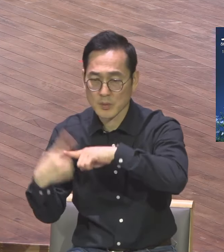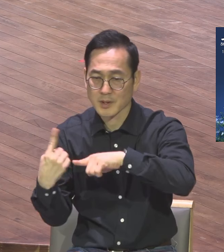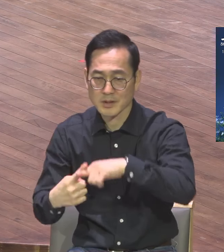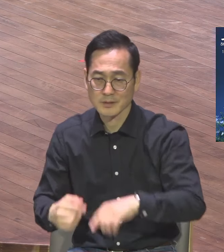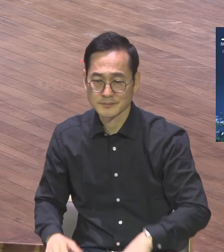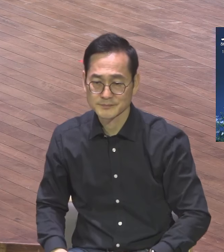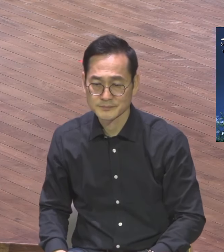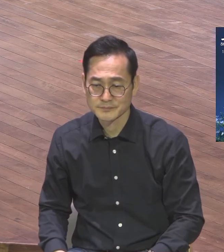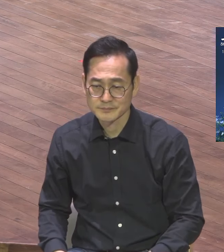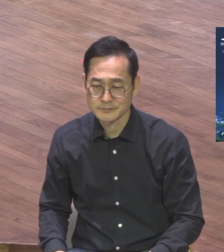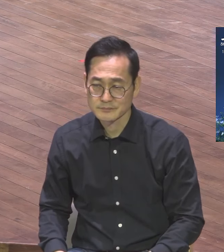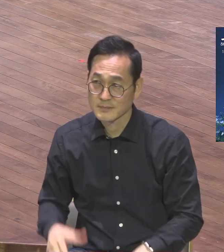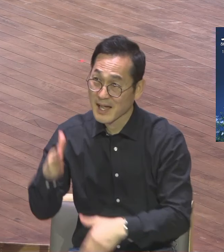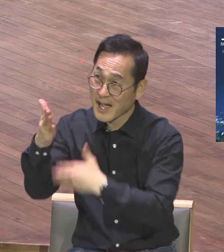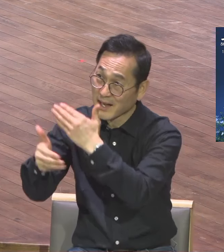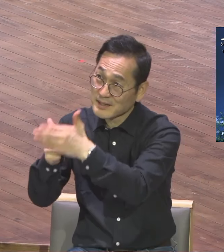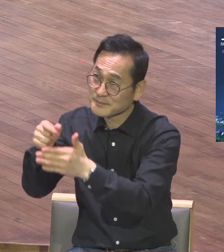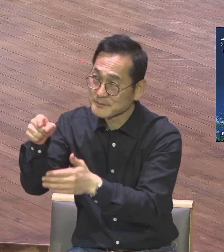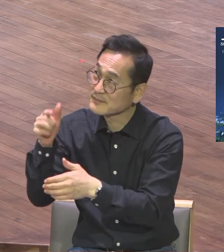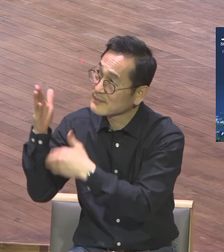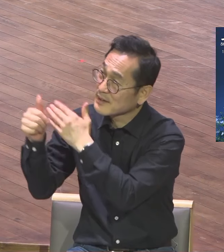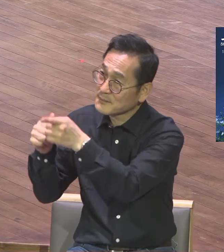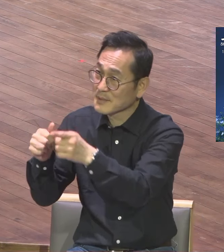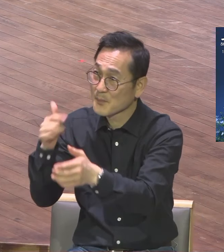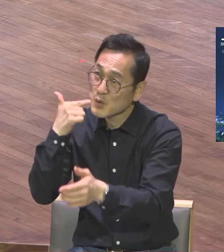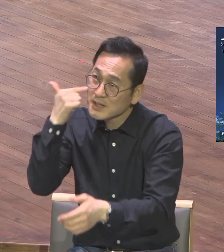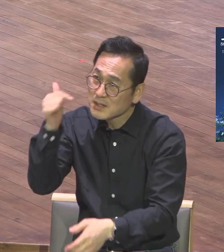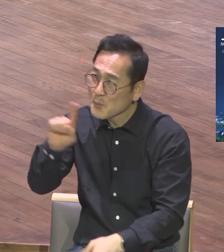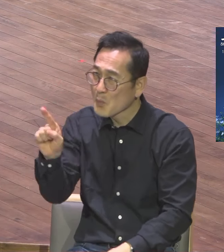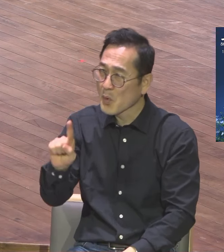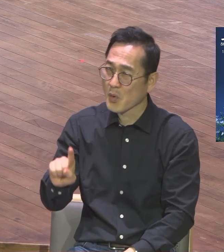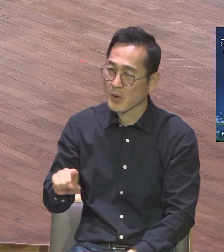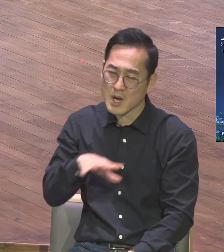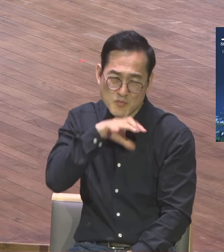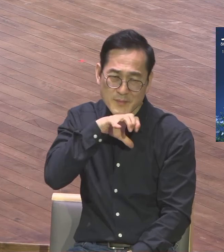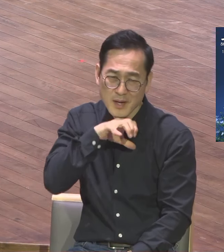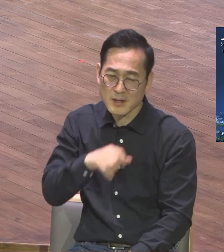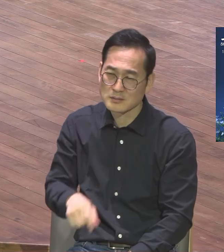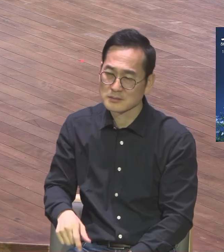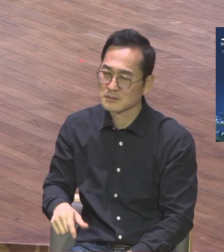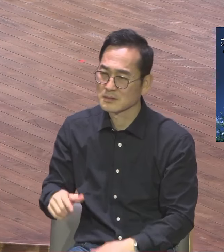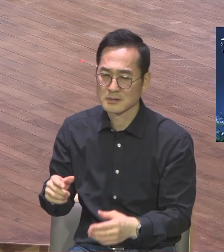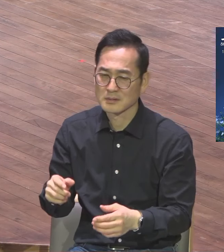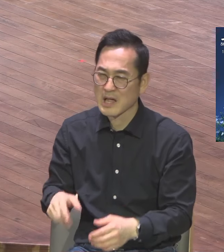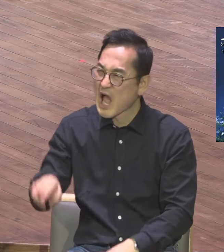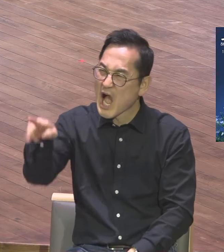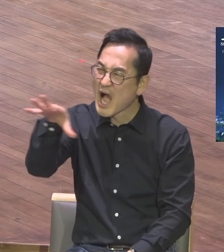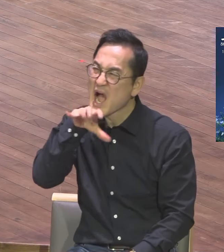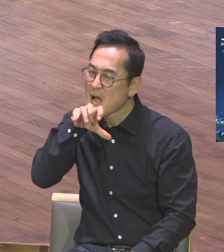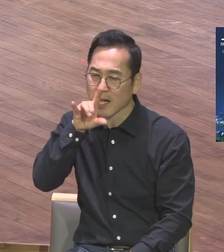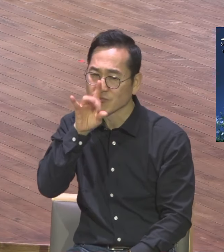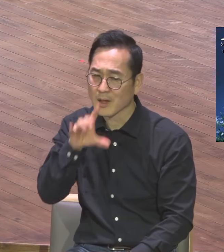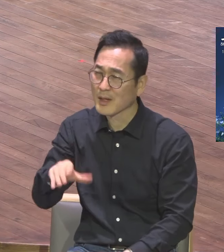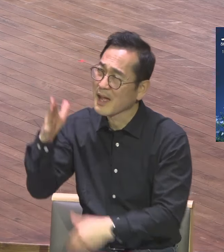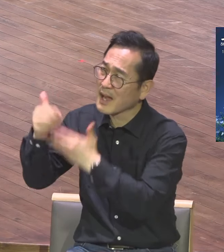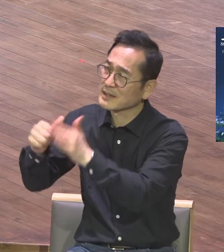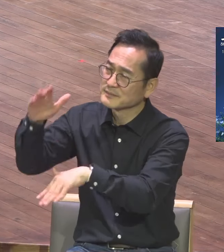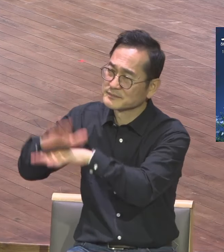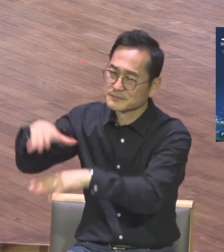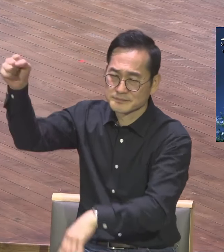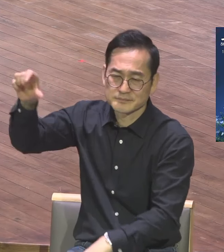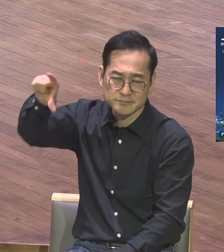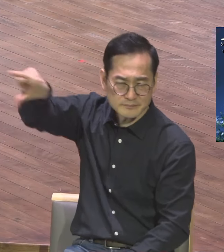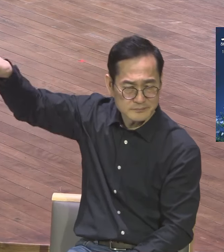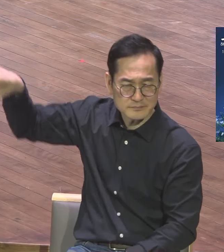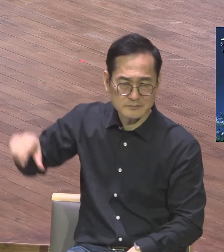하나님께 맡기는 거, 하나님께. 기도로. 아멘. 전도사님이 왜 저런지 모르겠어. 나는 마음에 안 들어.